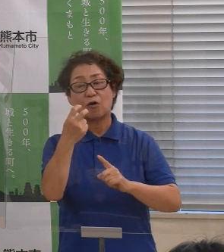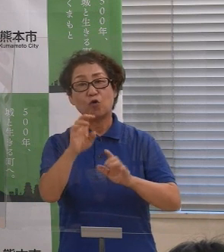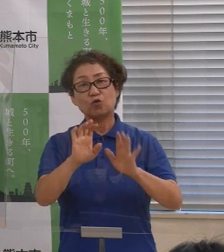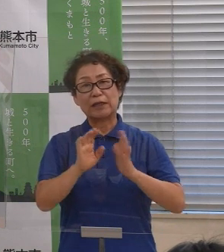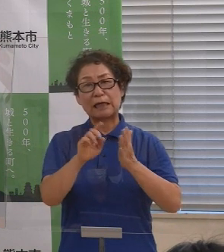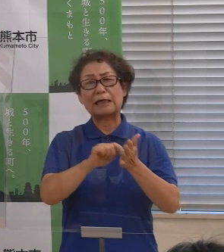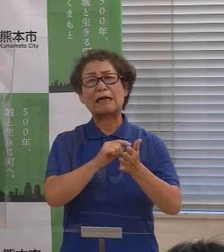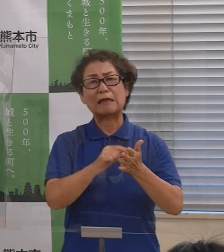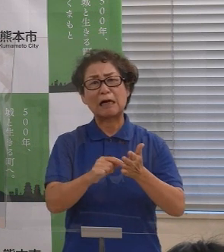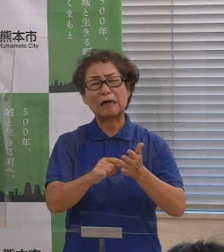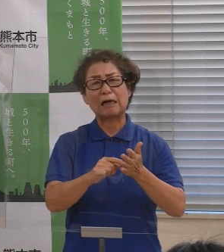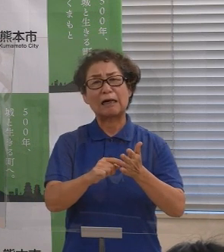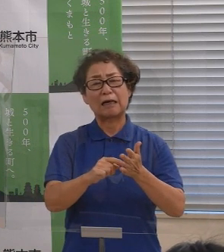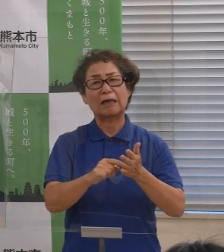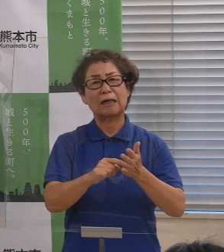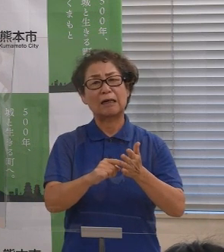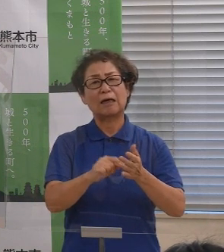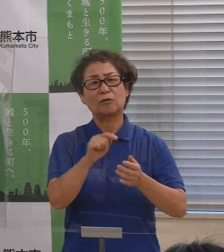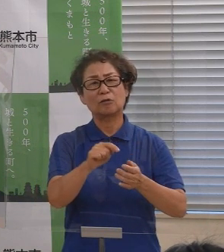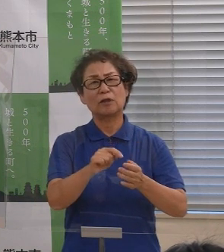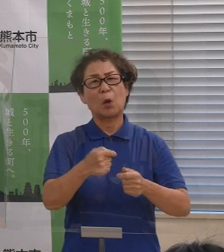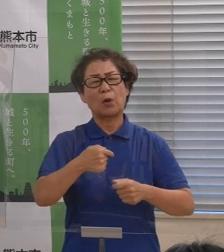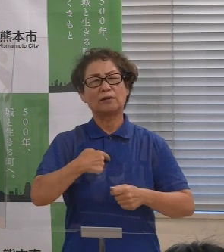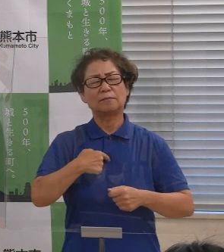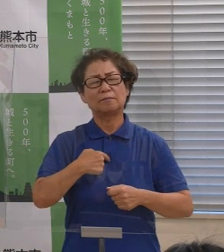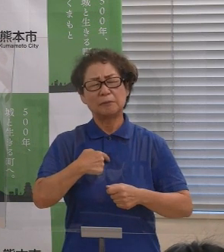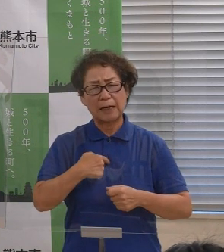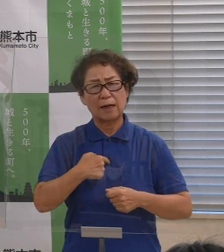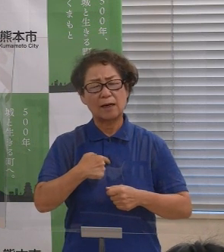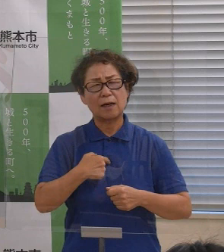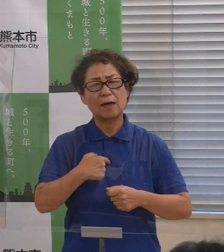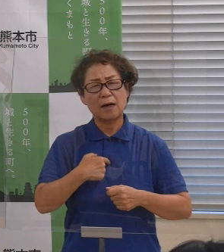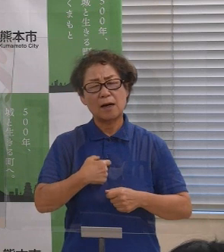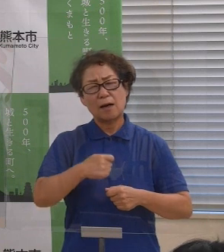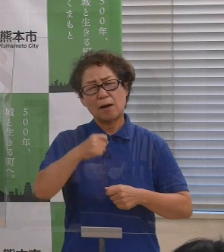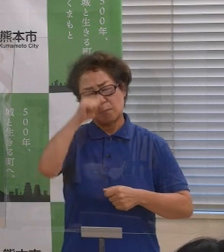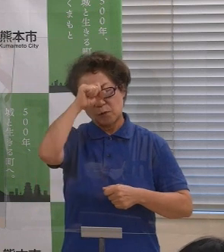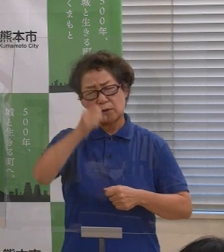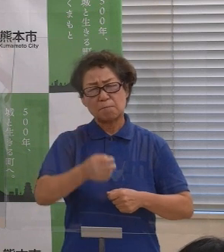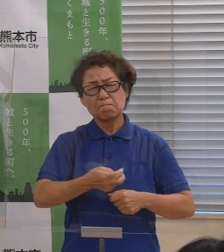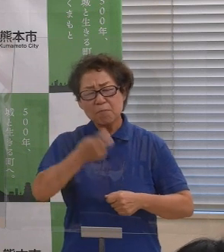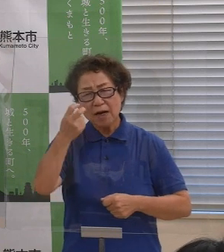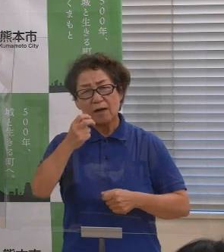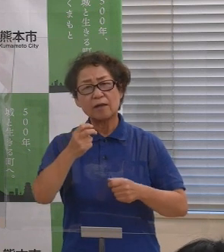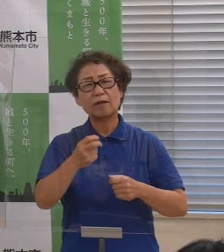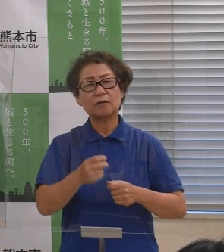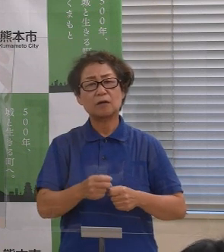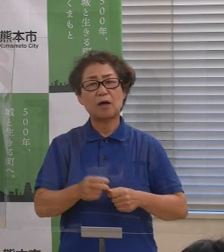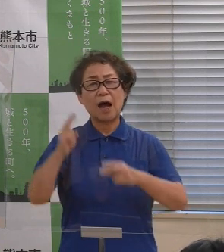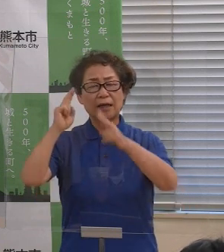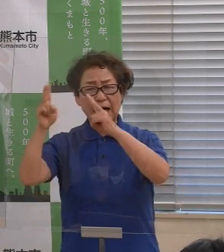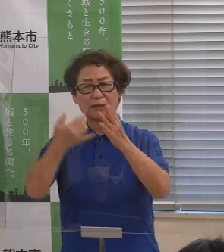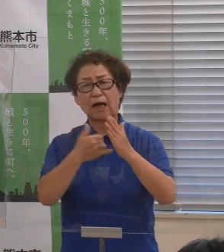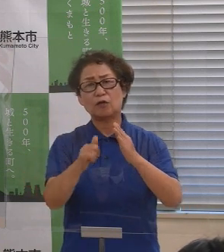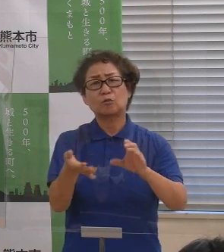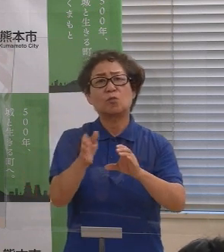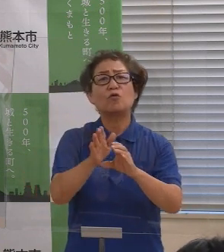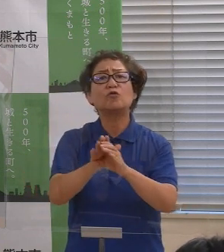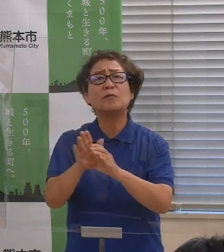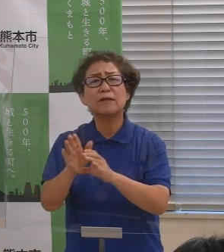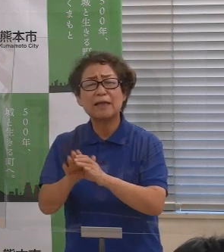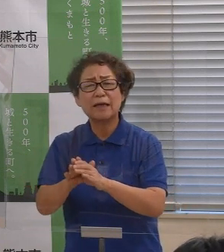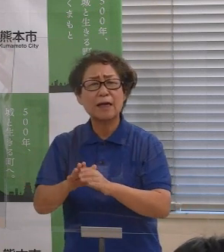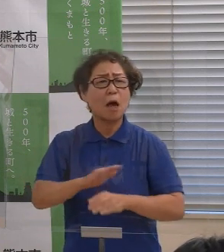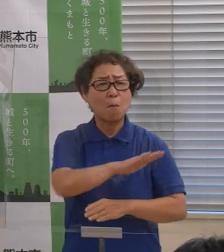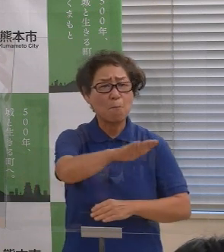査を受けた結果ですね、そのことで陽性になった場合にですね、非常に会社も含めて家族も含めて、